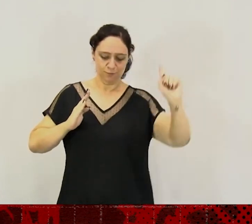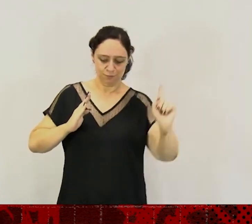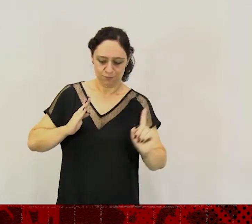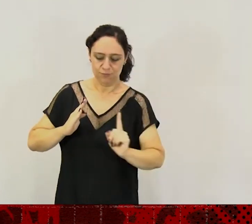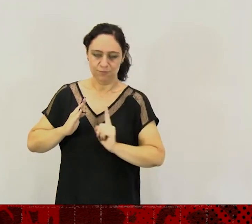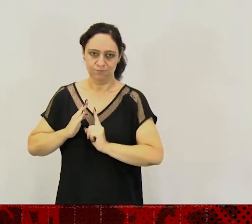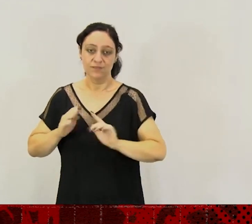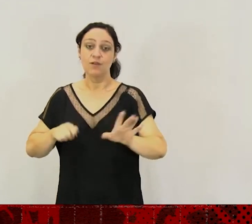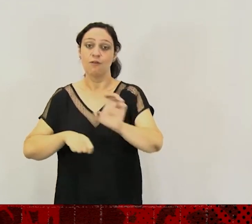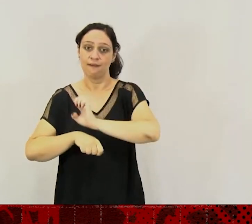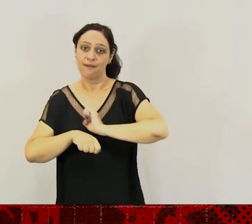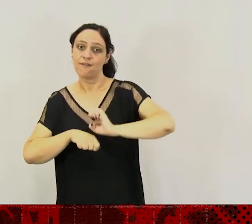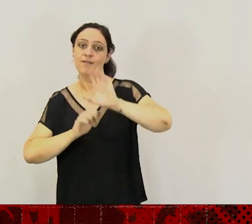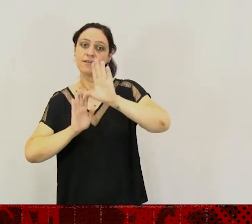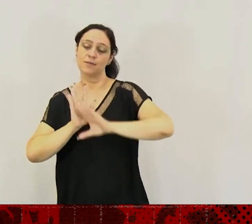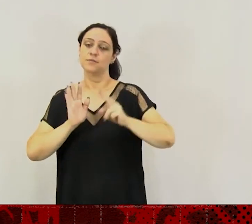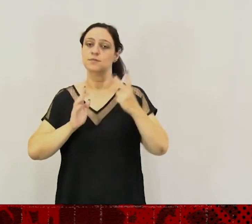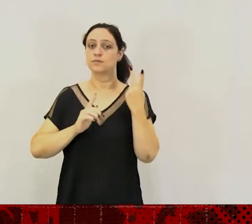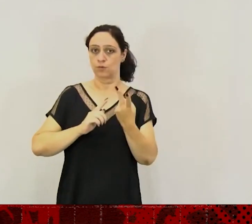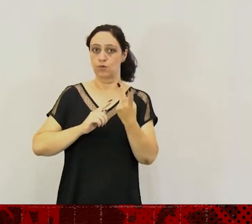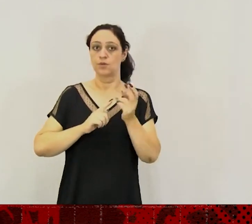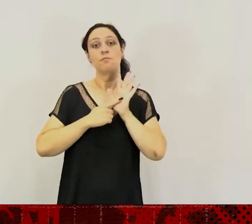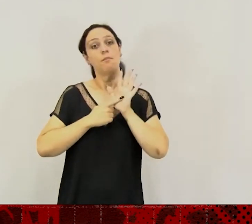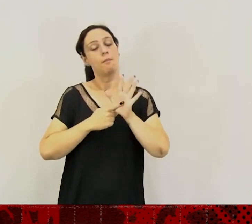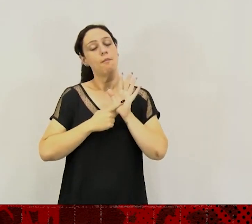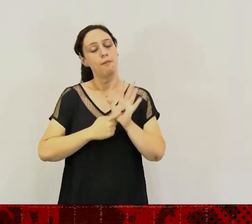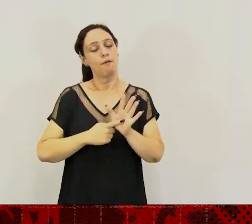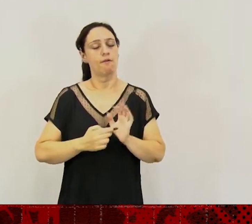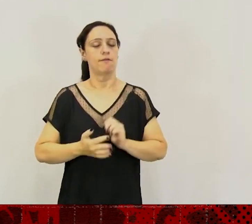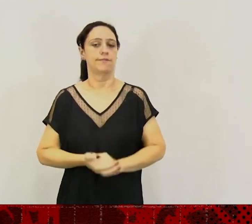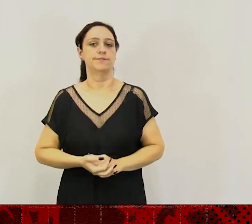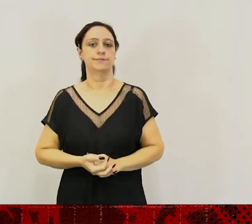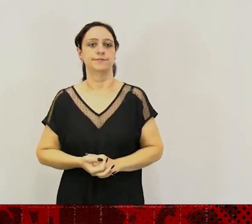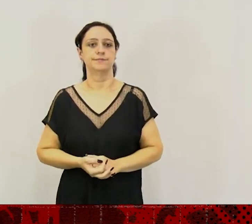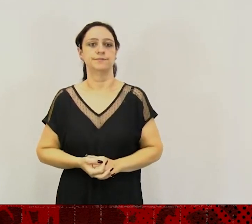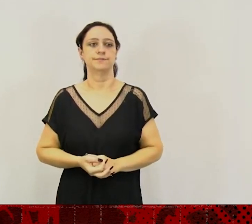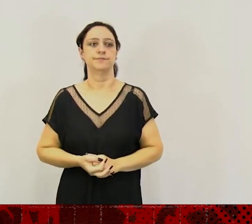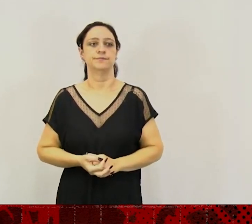capítulo 2, nós vamos ver justamente isso. Olha